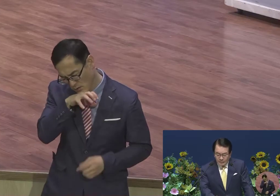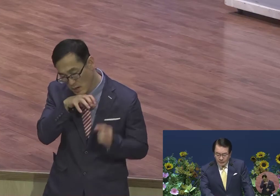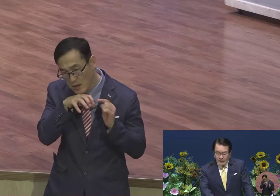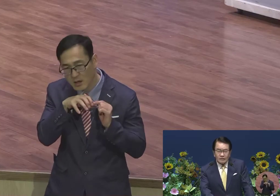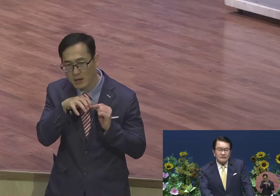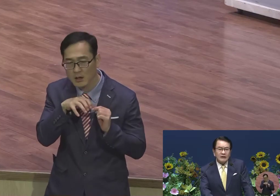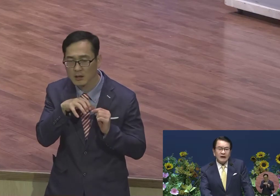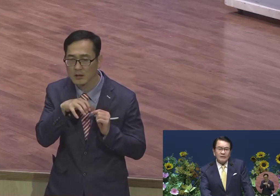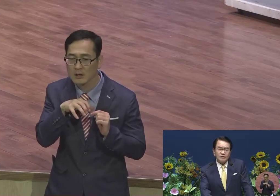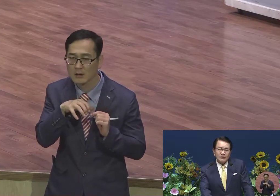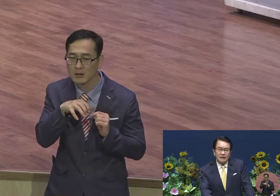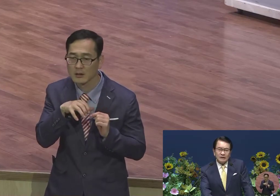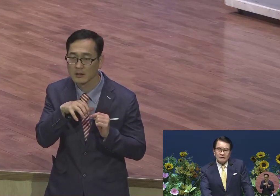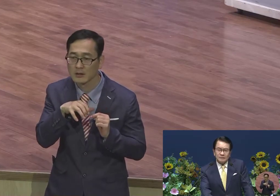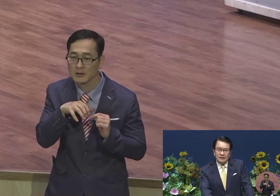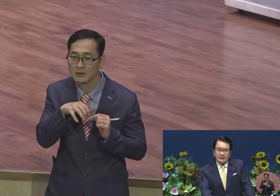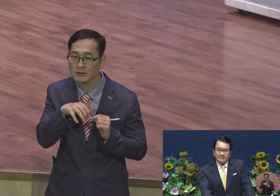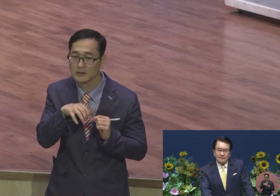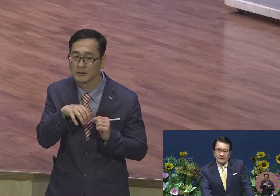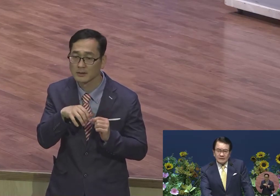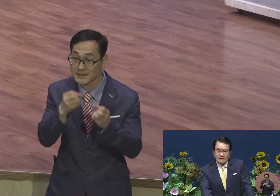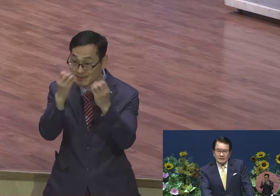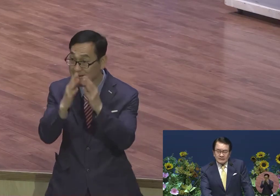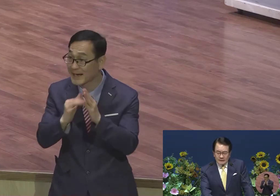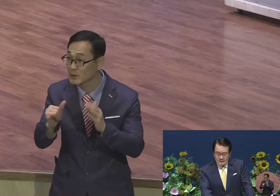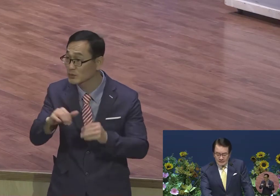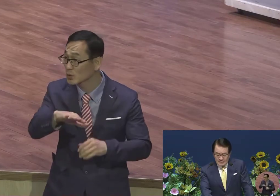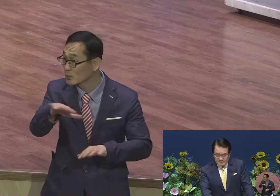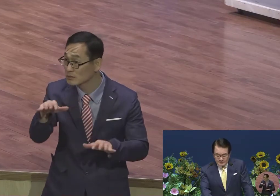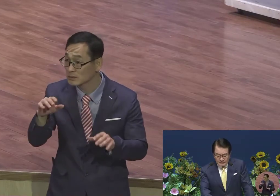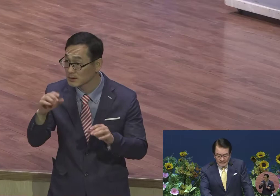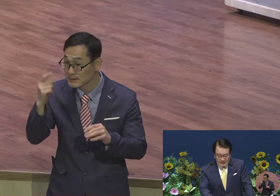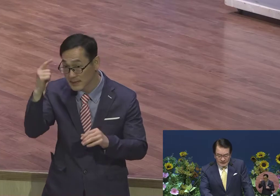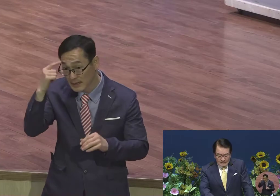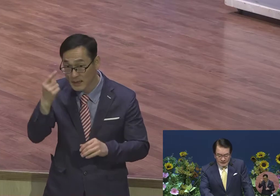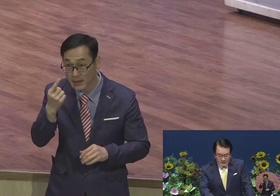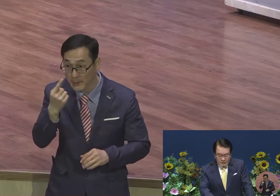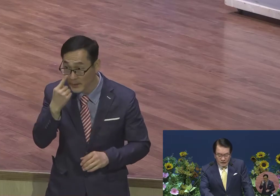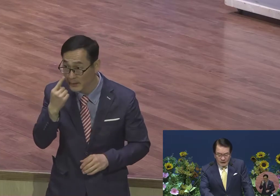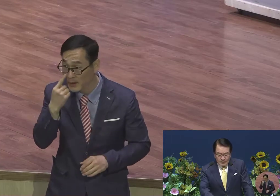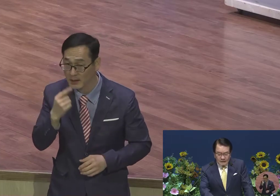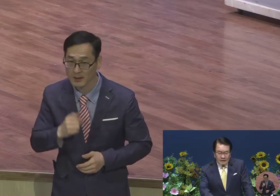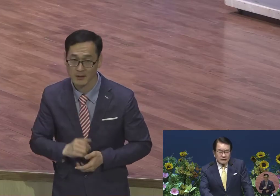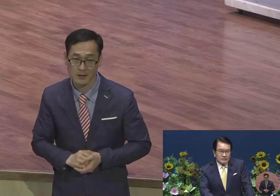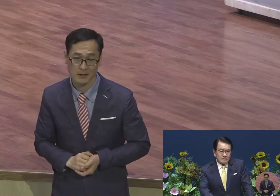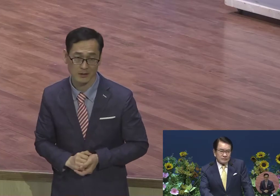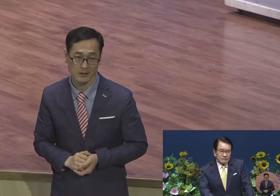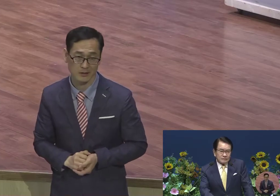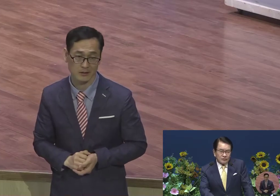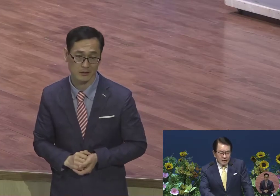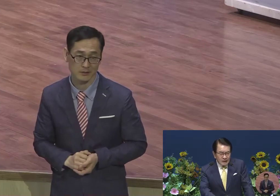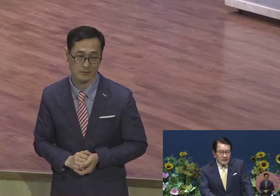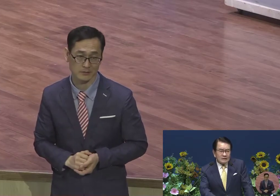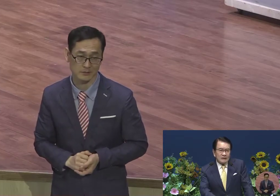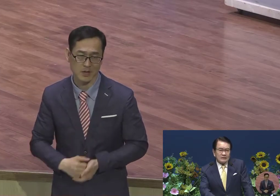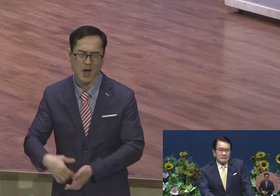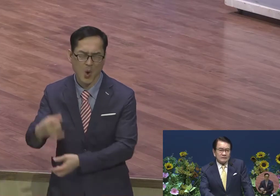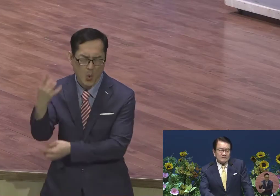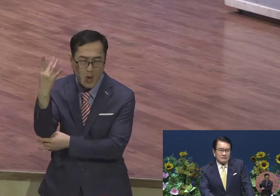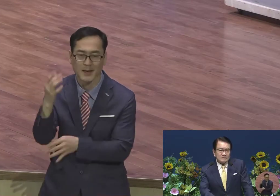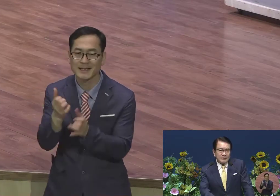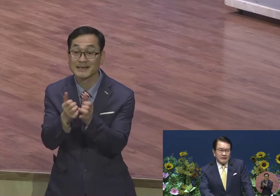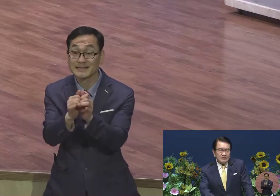단 한 번이라도 생각해 본 적이 있습니까. 사실 원래 인간은요. 원래